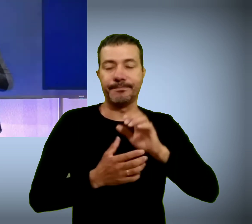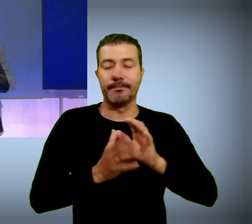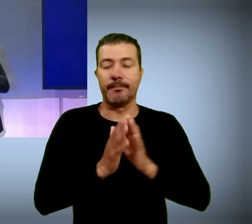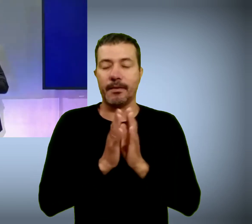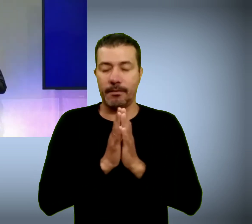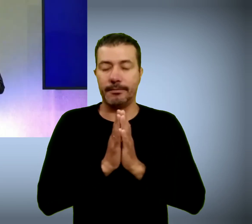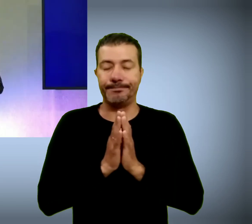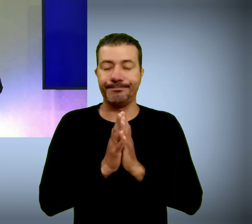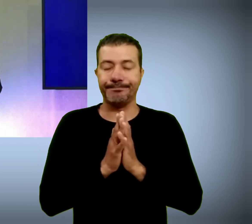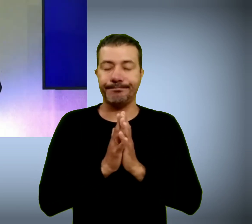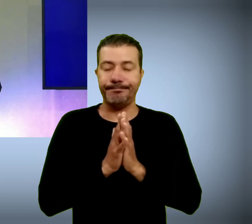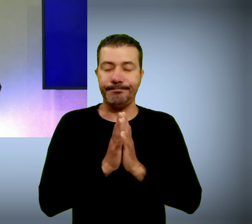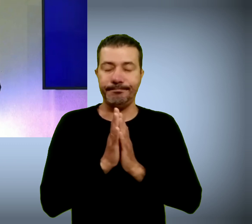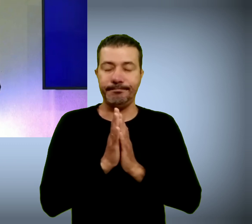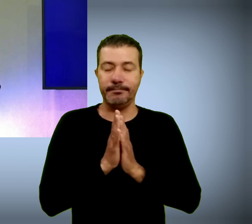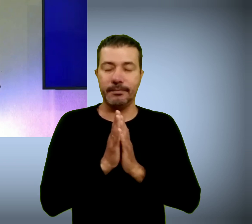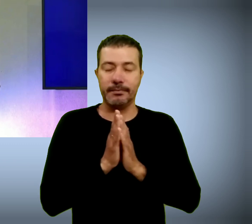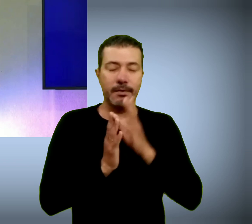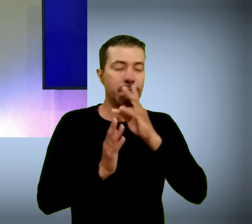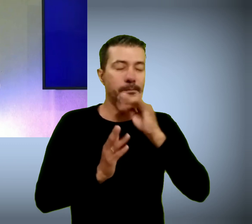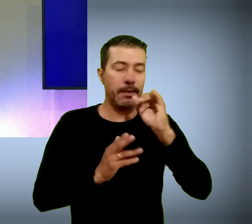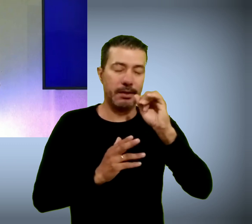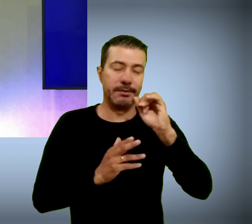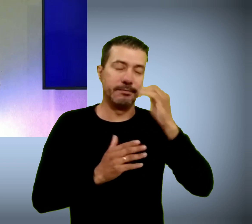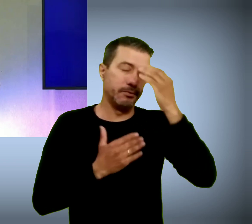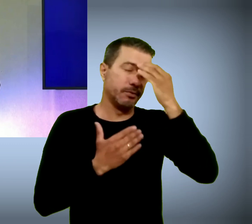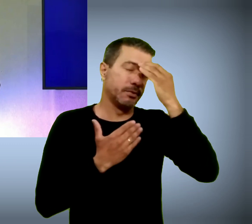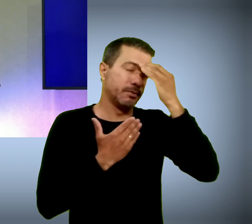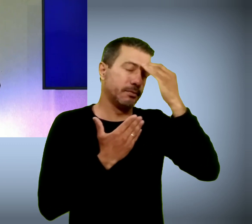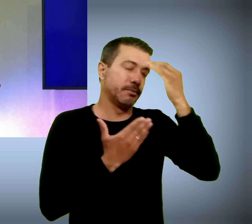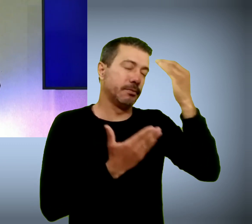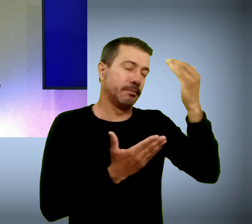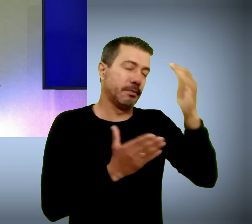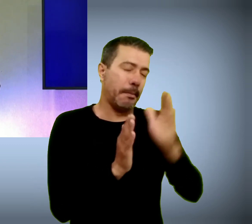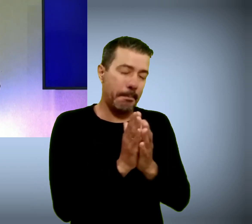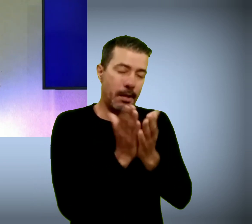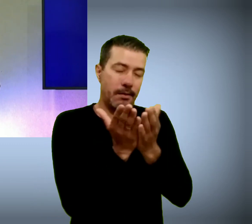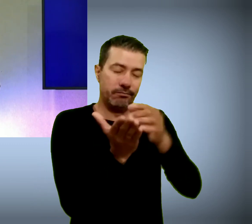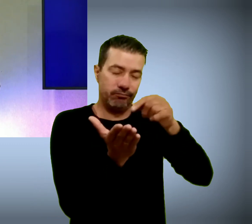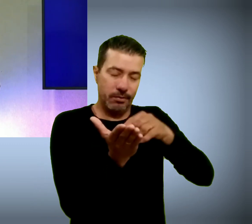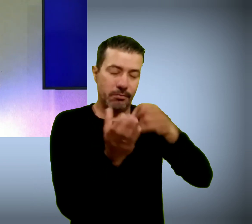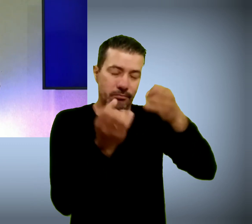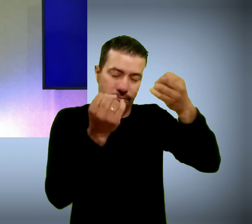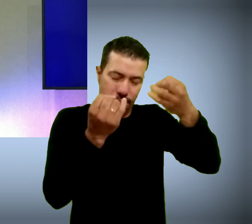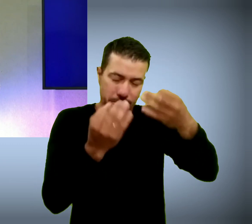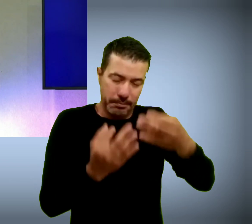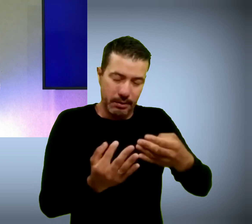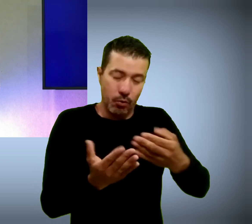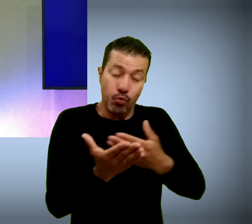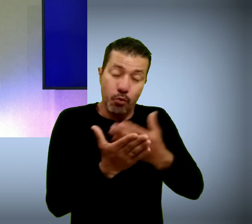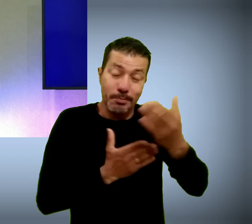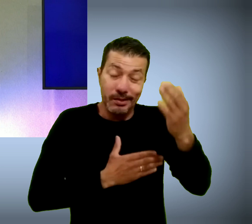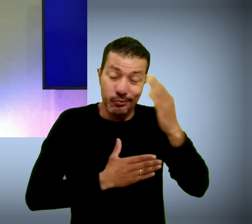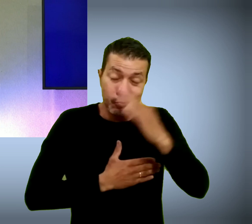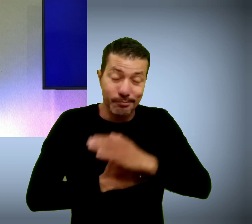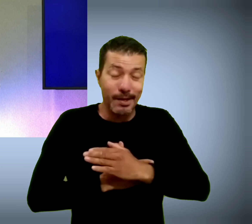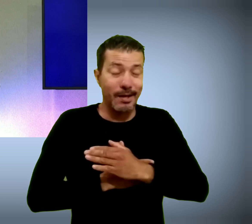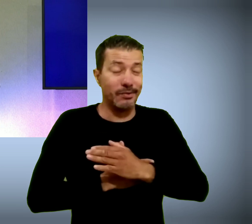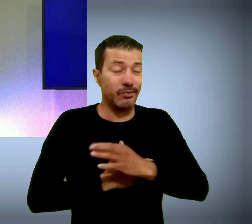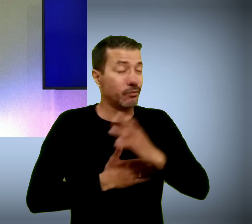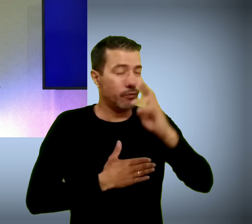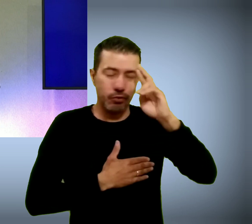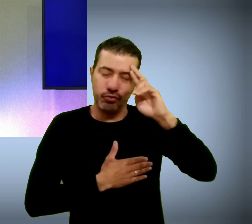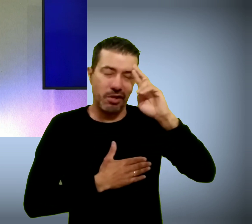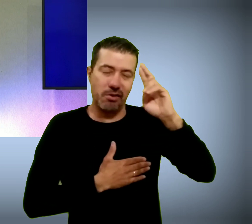orar. Querido Pai, nós te agradecemos porque a tua Bíblia esclarece qual foi a origem do mal. Não foi o